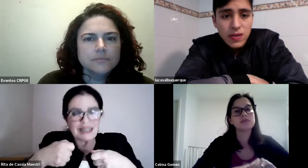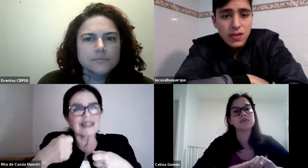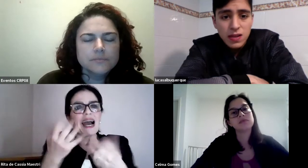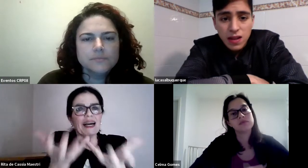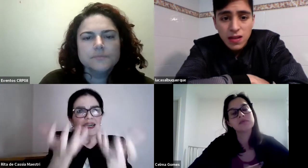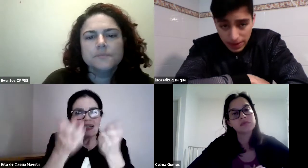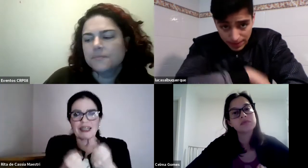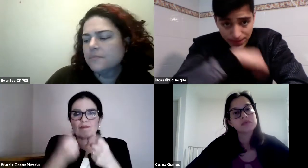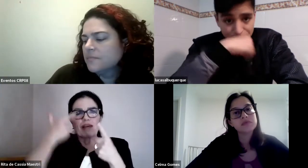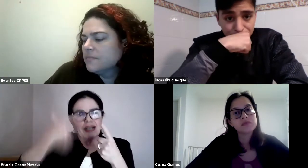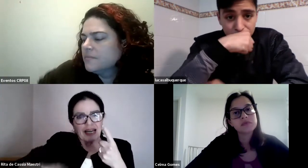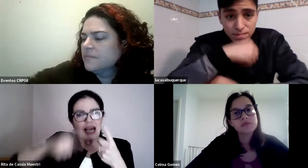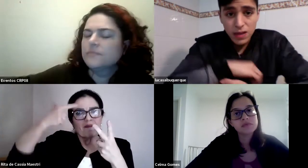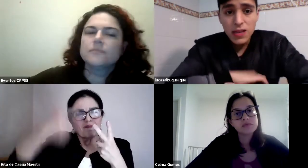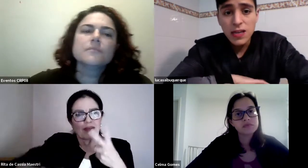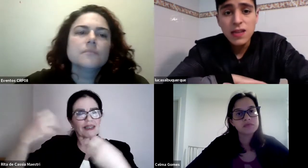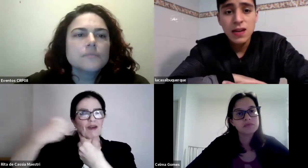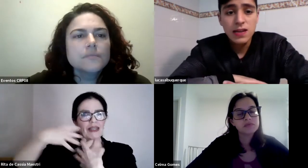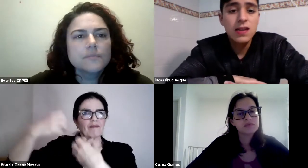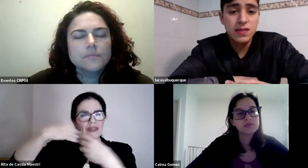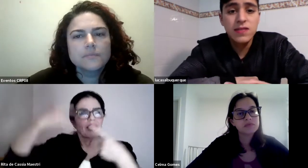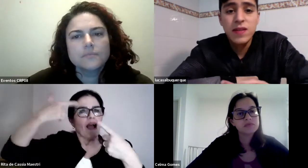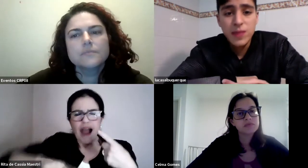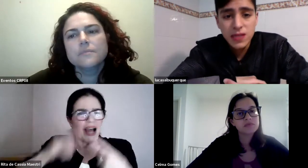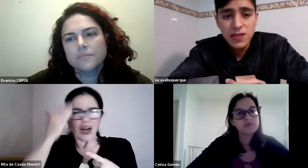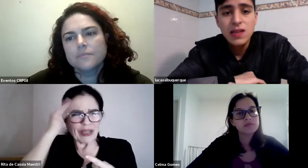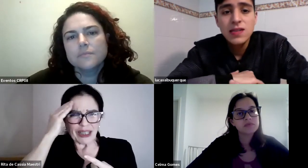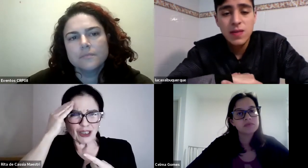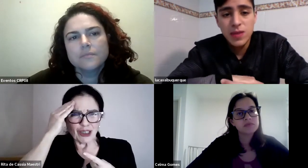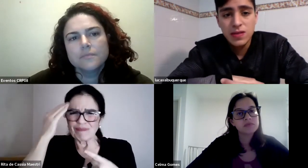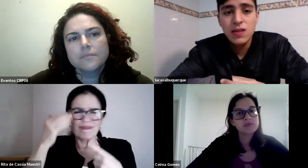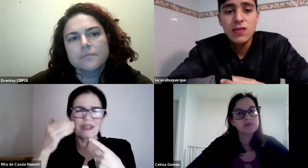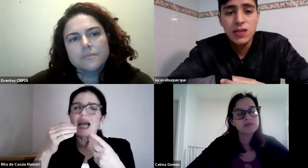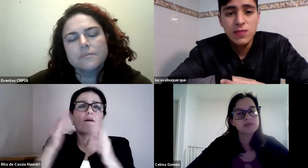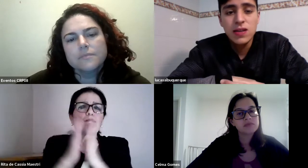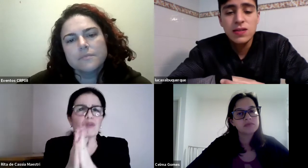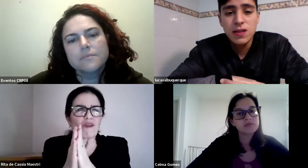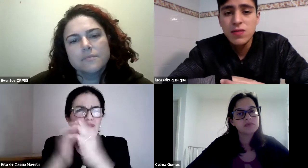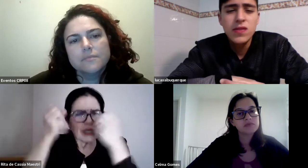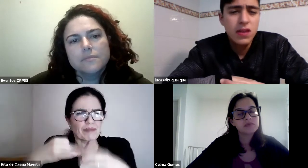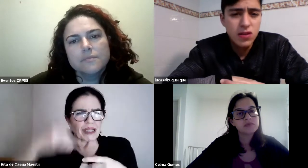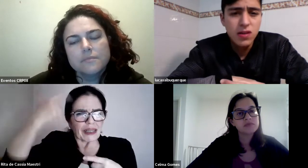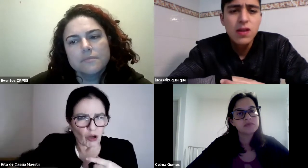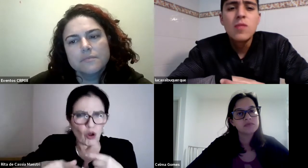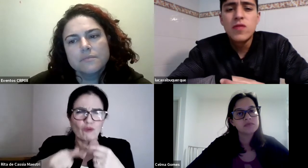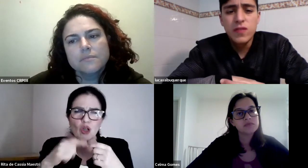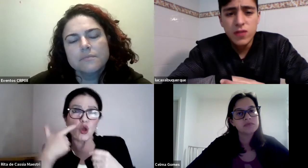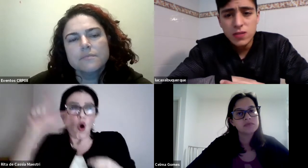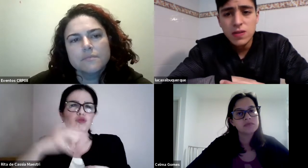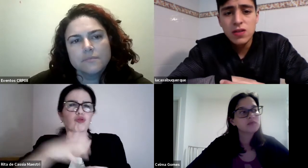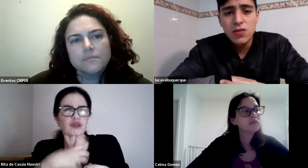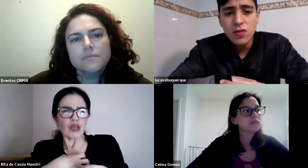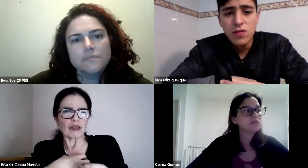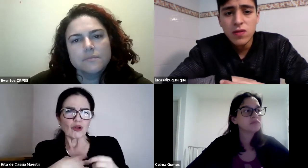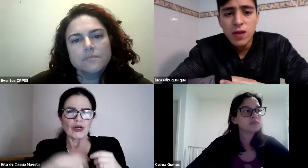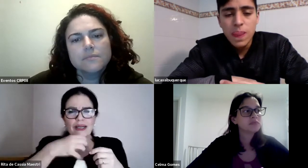também precisa entender e aceitar que às vezes ele vai precisar dessa repetição, dessa explicação. Não entendi, por favor,